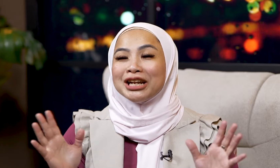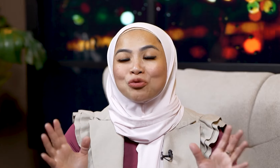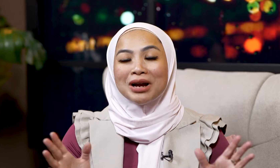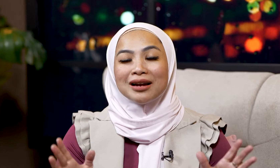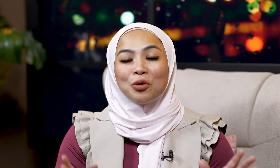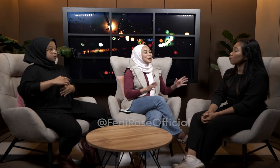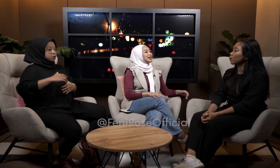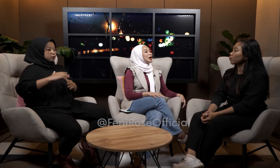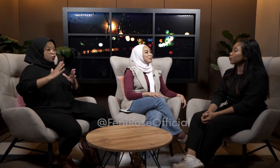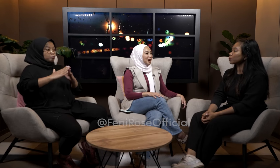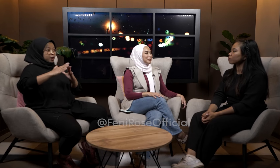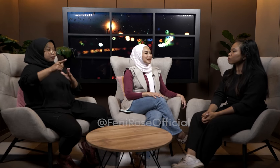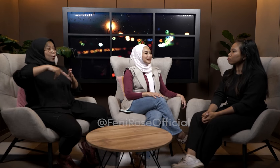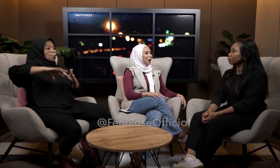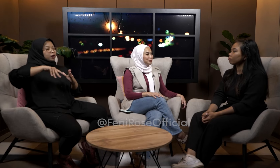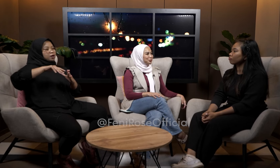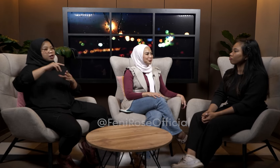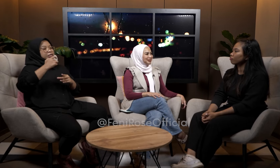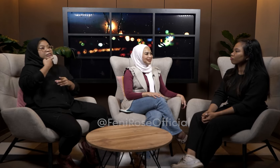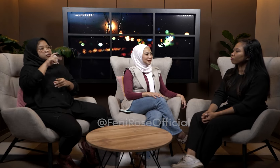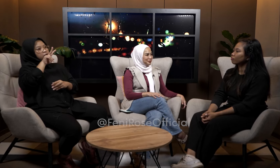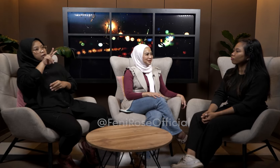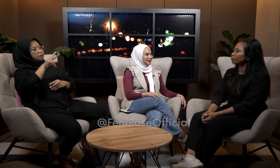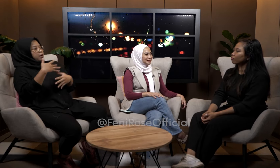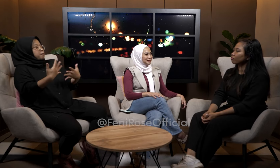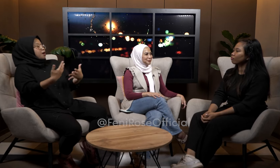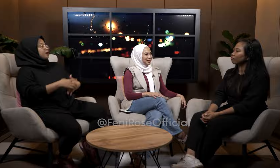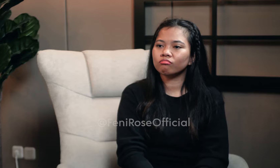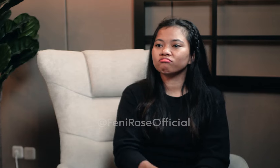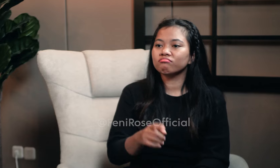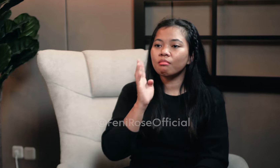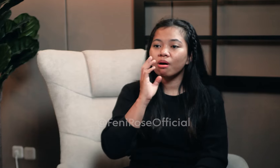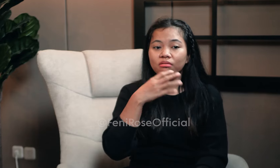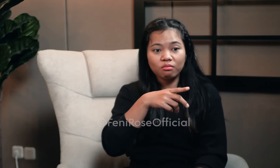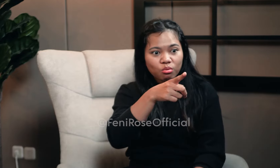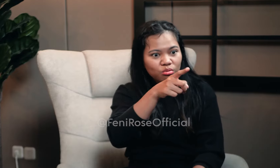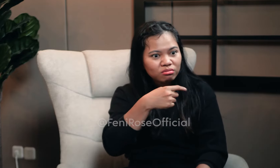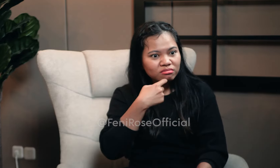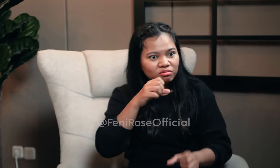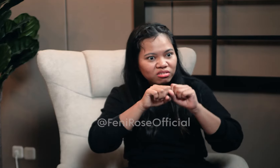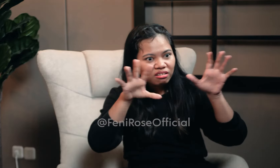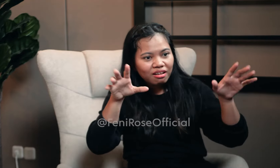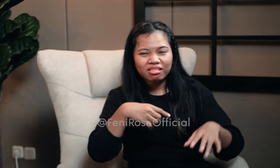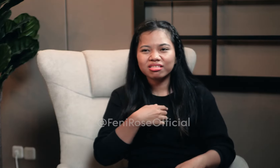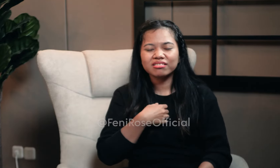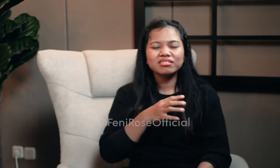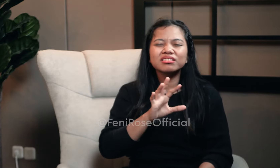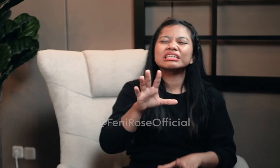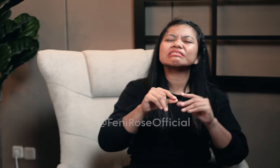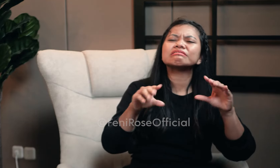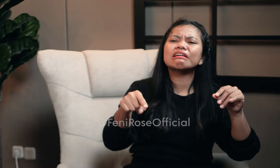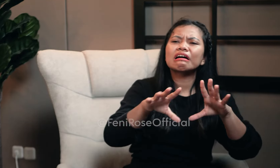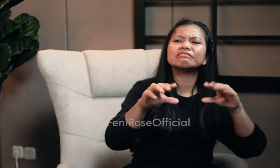di rumah komentar apa melihat kamu di televisi sebagai juru bahasa isyarat Mama bilang Wah Siti viral